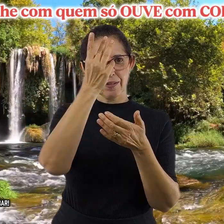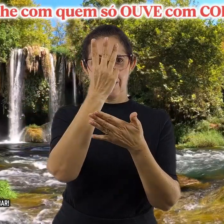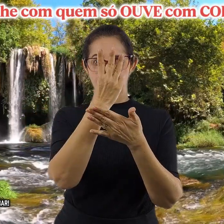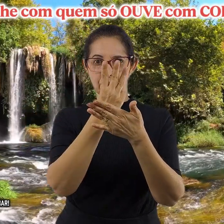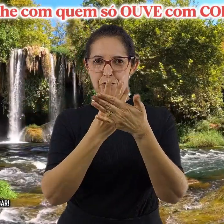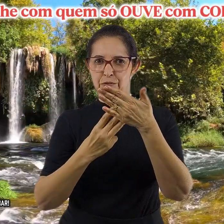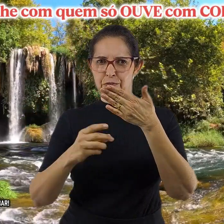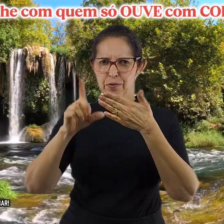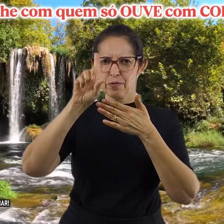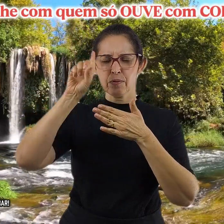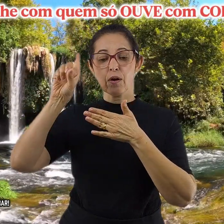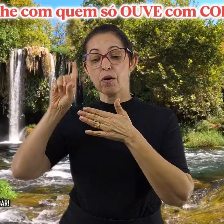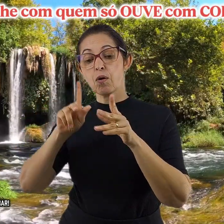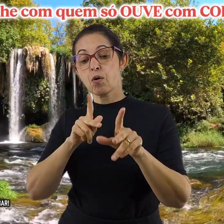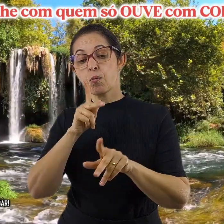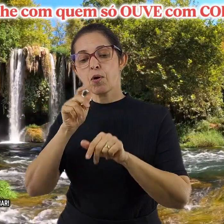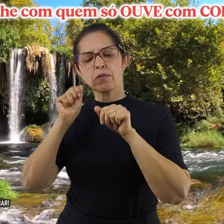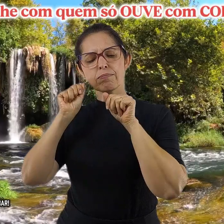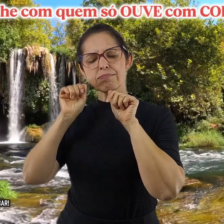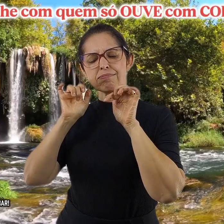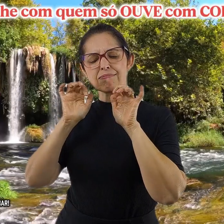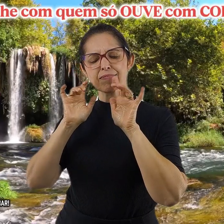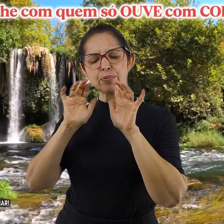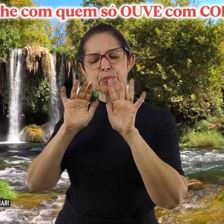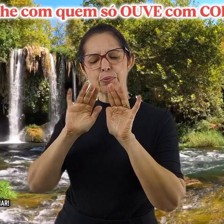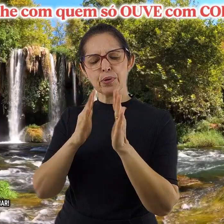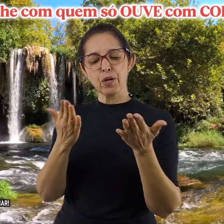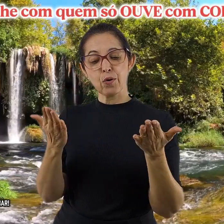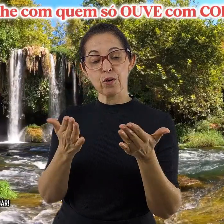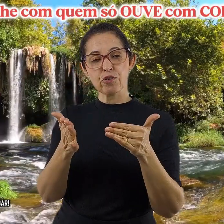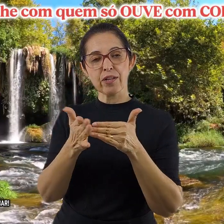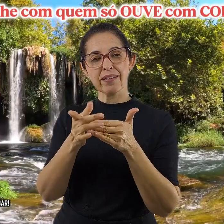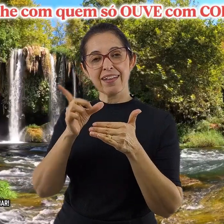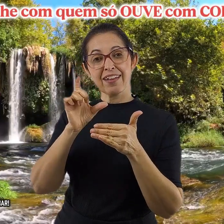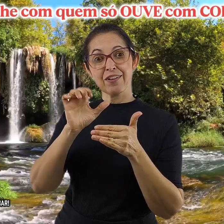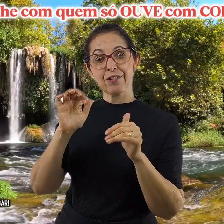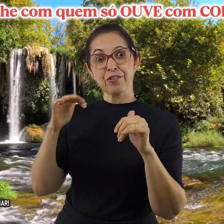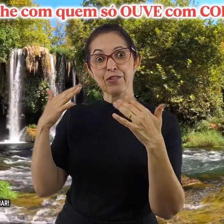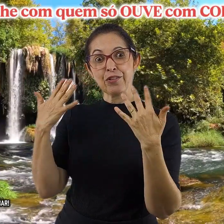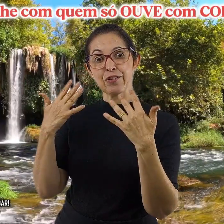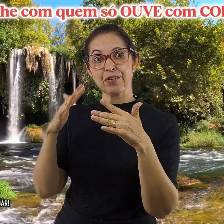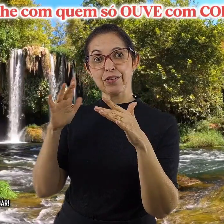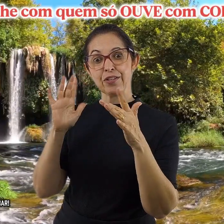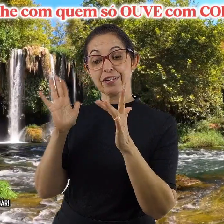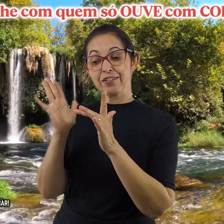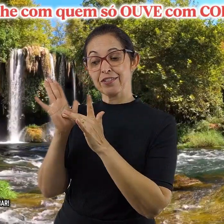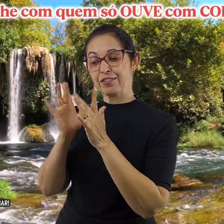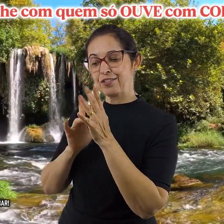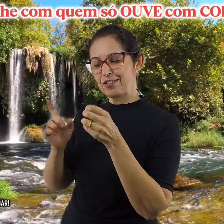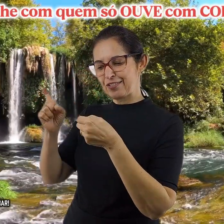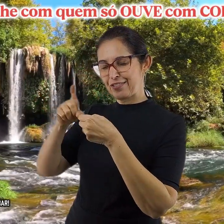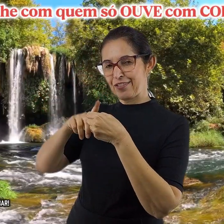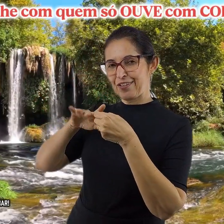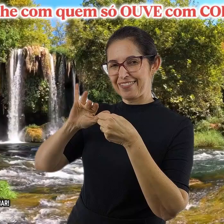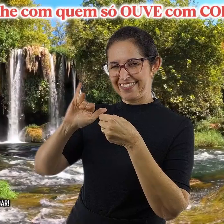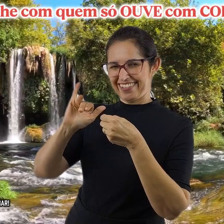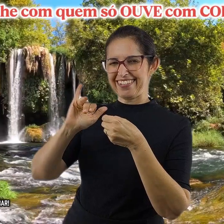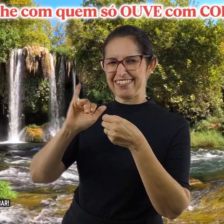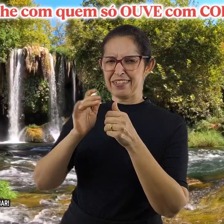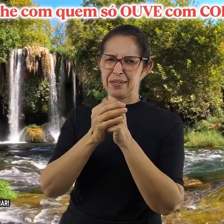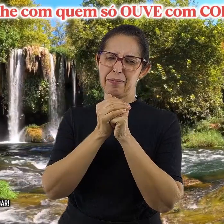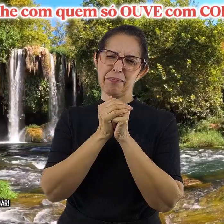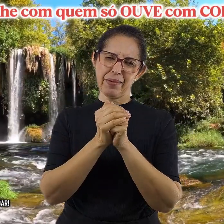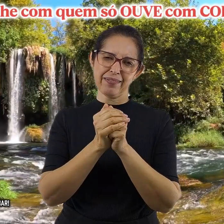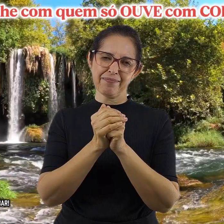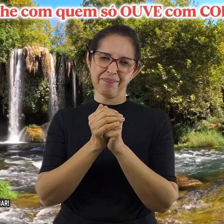repousem sobre todo o povo de Deus, hoje e até o glorioso dia da vinda do Senhor Jesus.